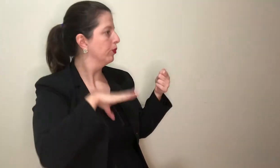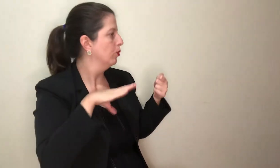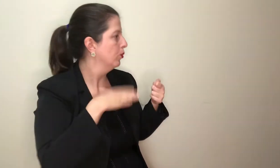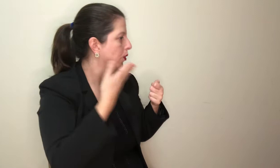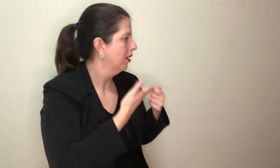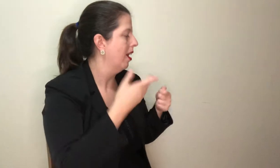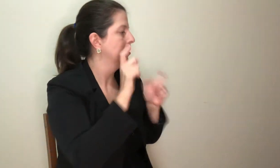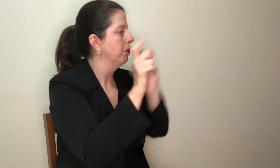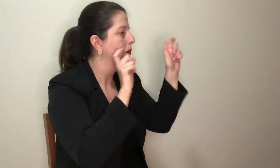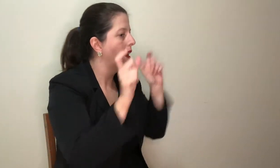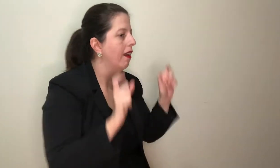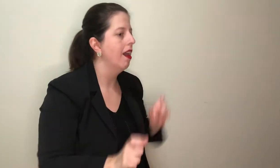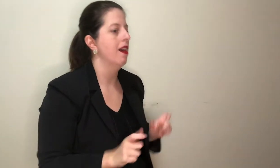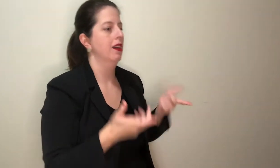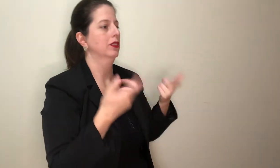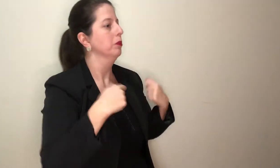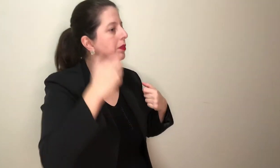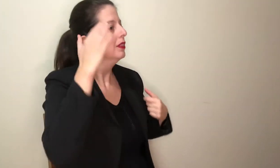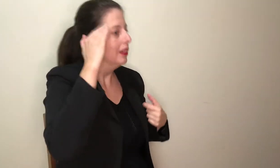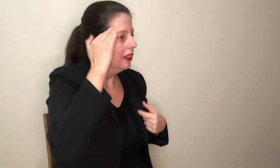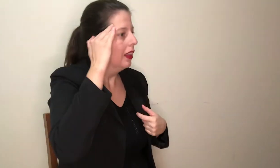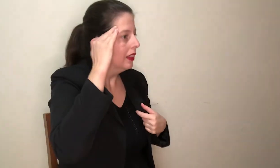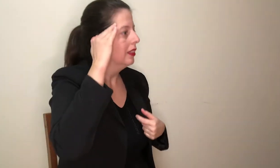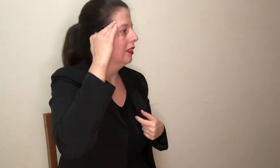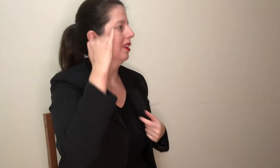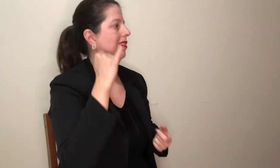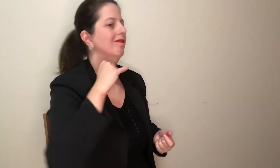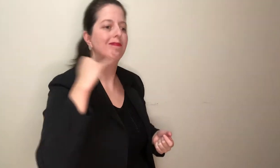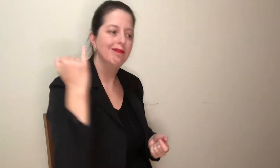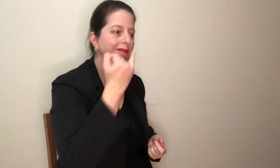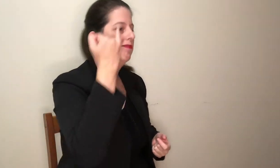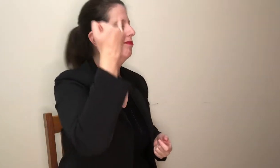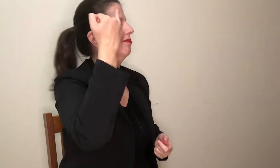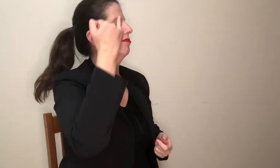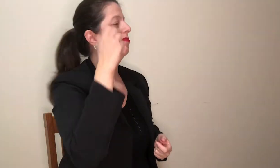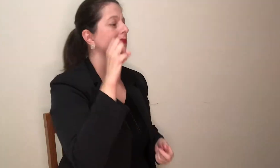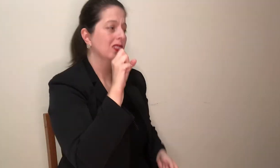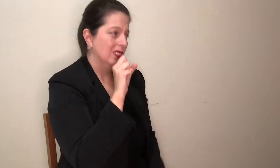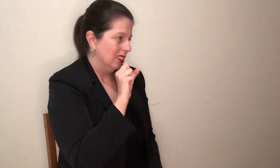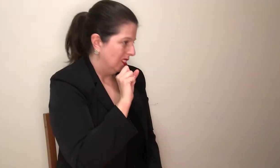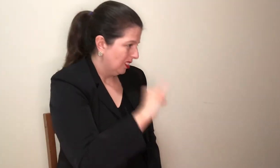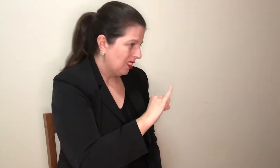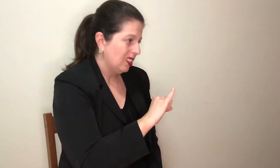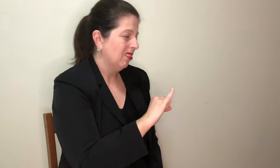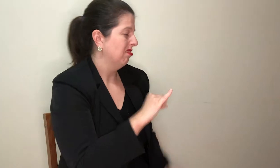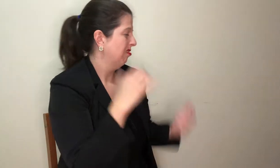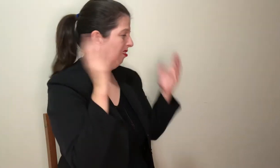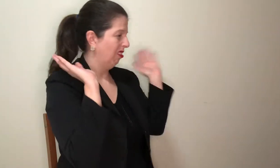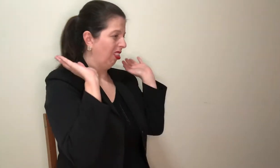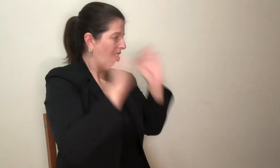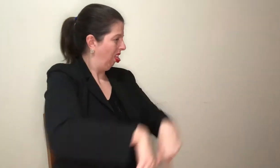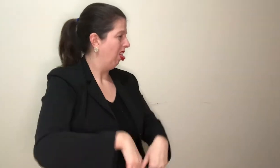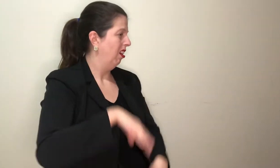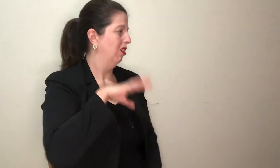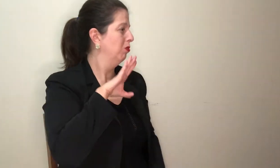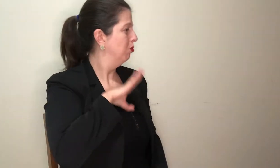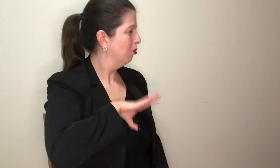que circulam precisam ser entendidas. Se eu deixar o português de lado, vou acabar sofrendo muito mais e terei muito